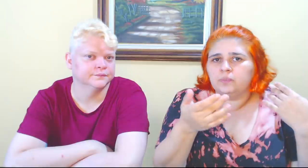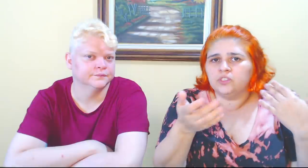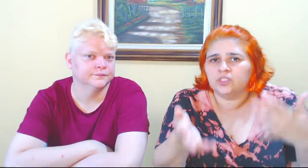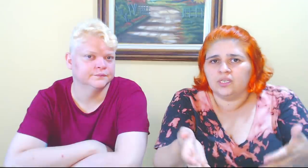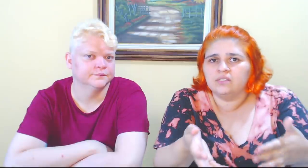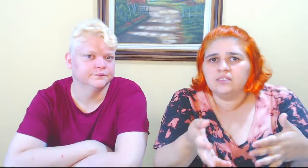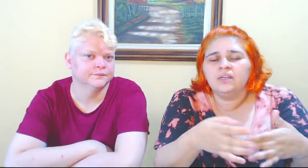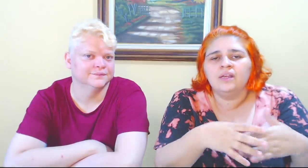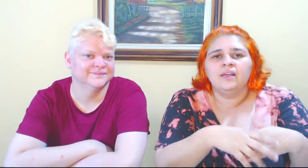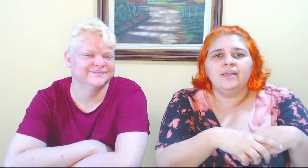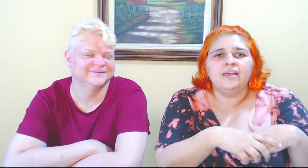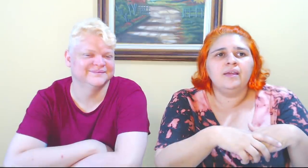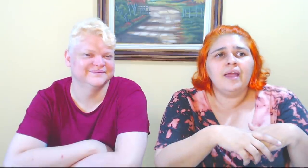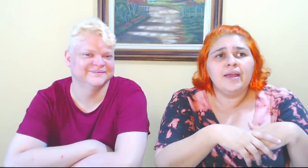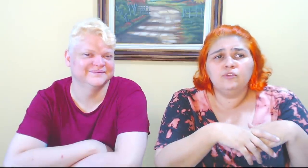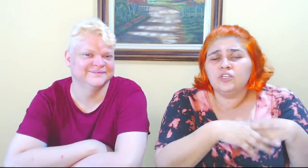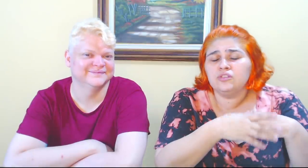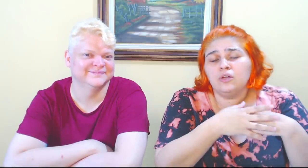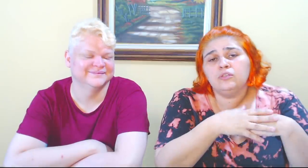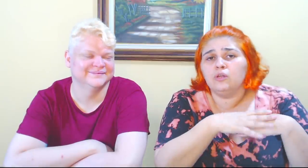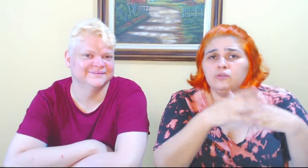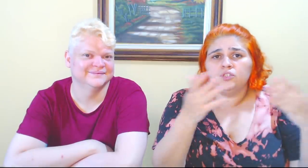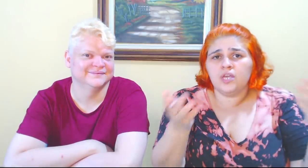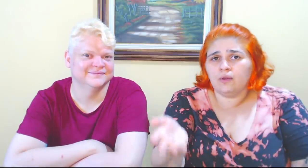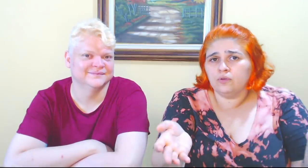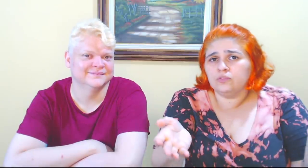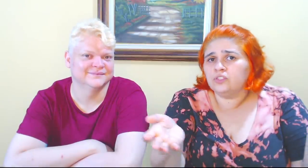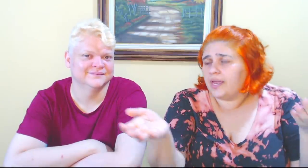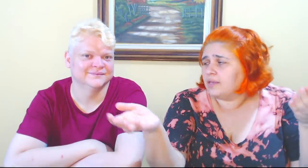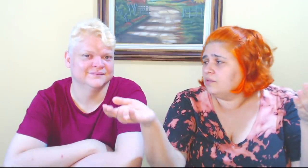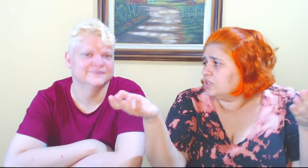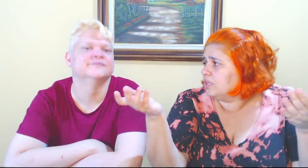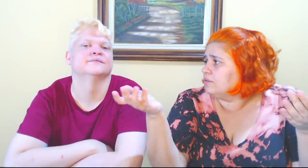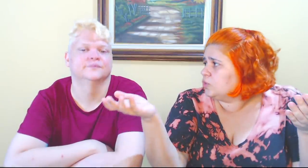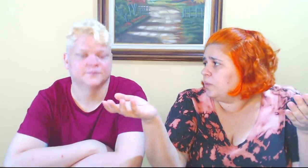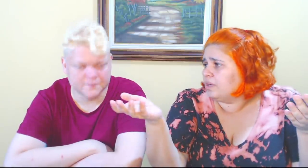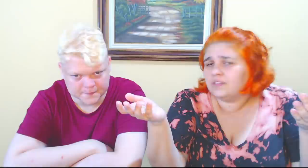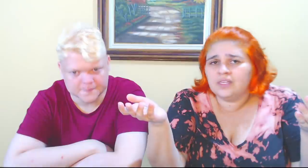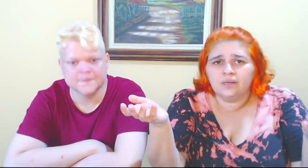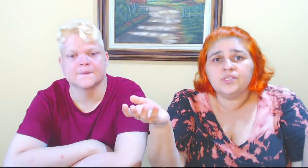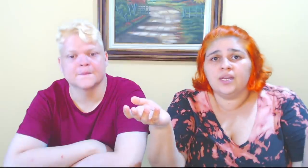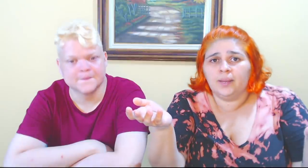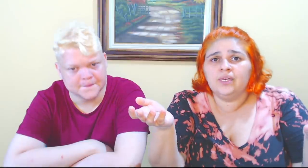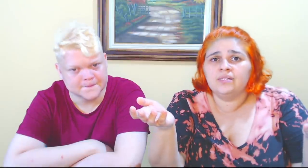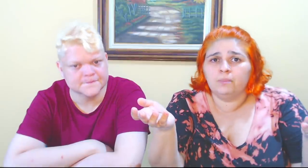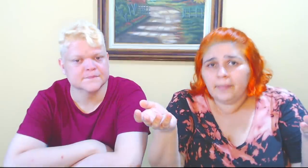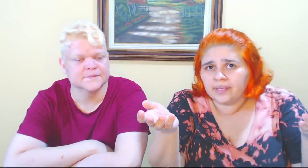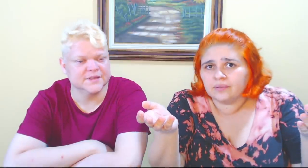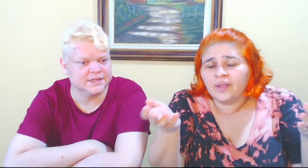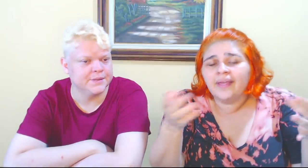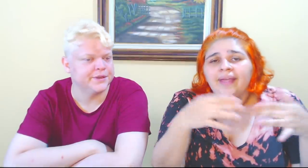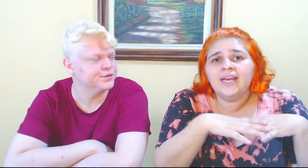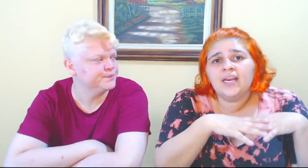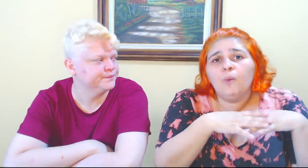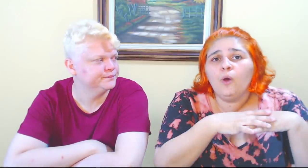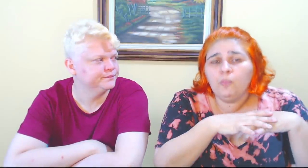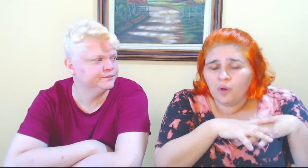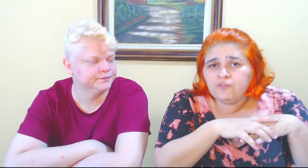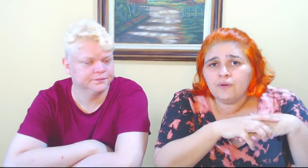pesquisa E ele utilizou Todos os recursos técnicos Que estão disponíveis Aí no cinema Nesse momento Exatamente Ele não poupou Foram